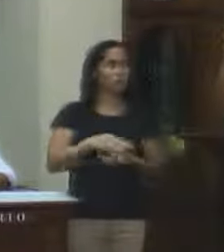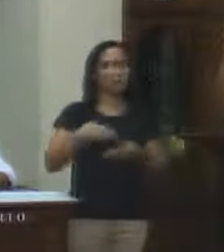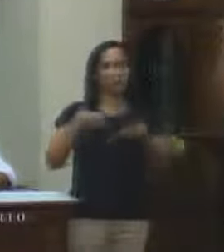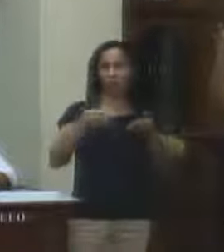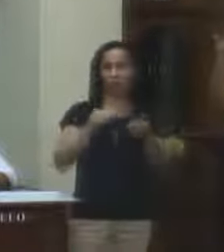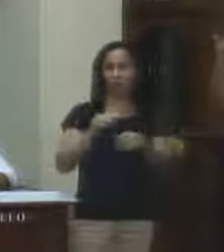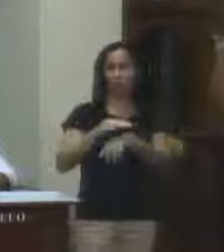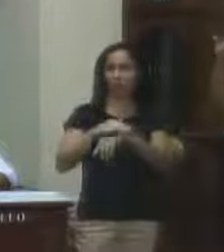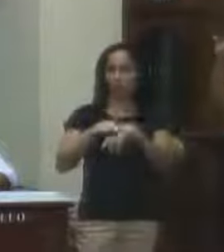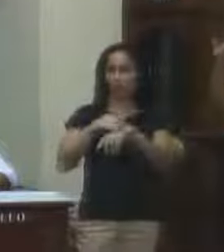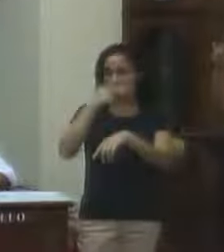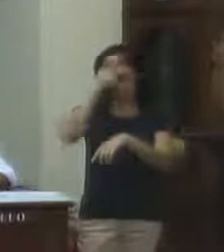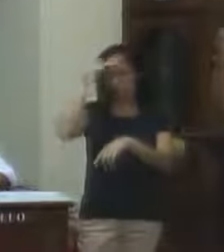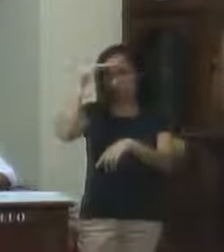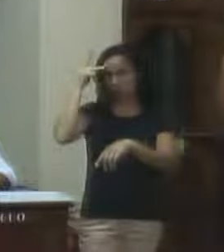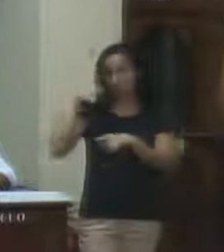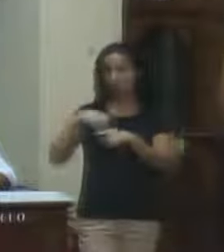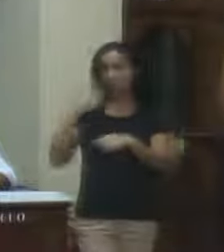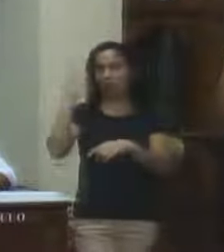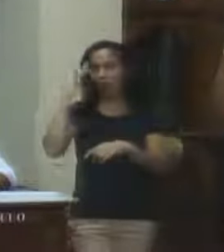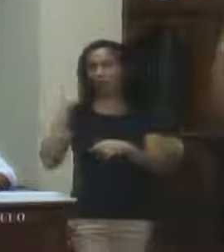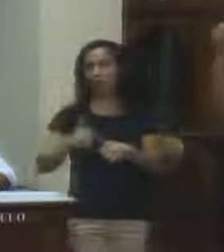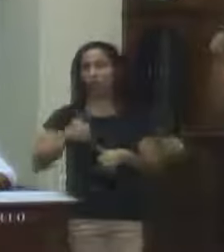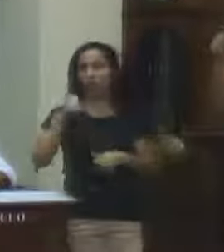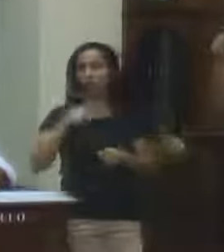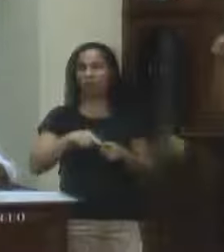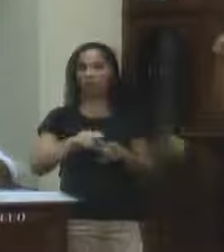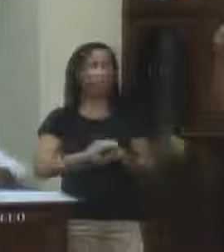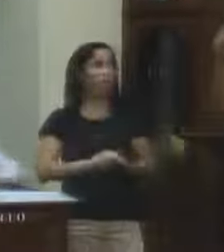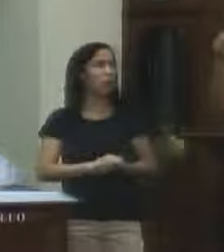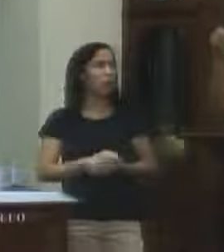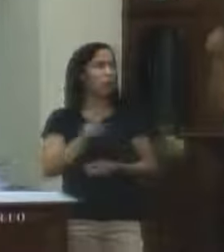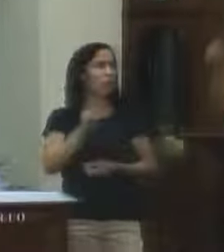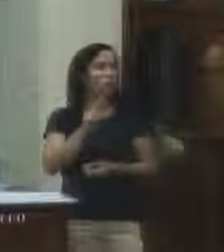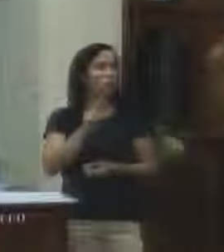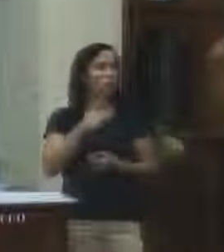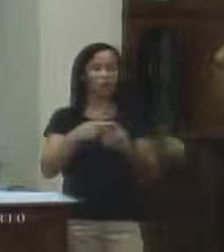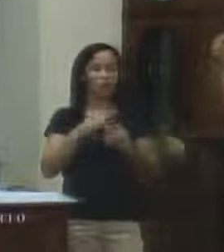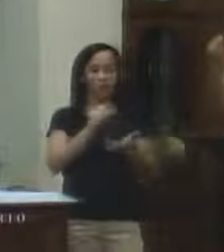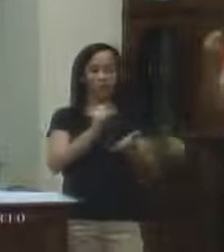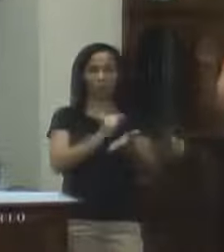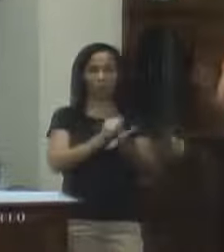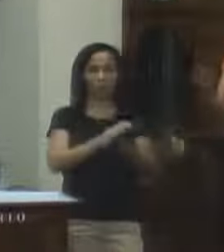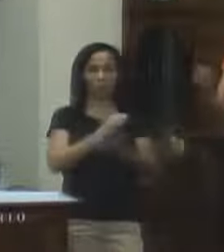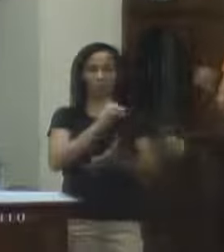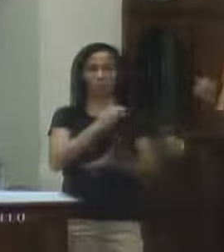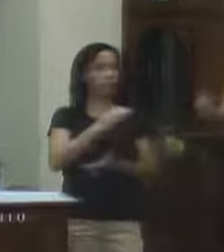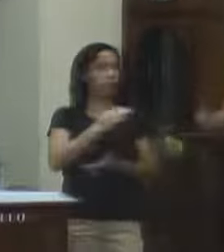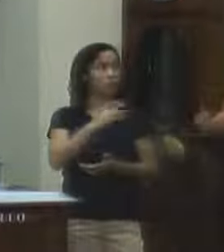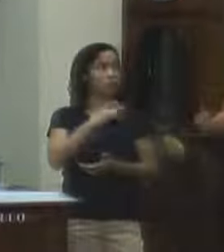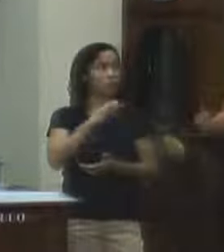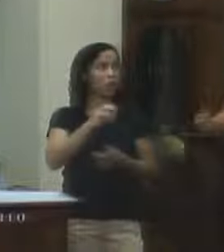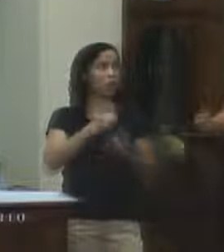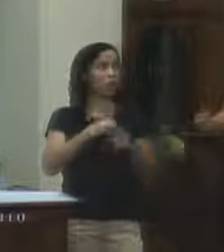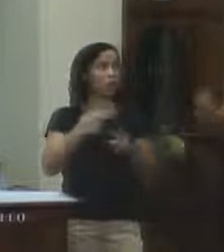chegou, conversou com a pessoa, achou melhor não usar do decreto, uma vez que em Parapeúna não havia